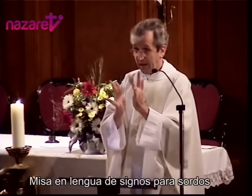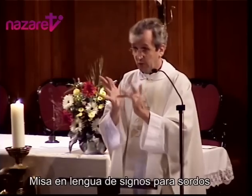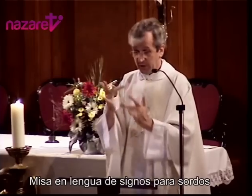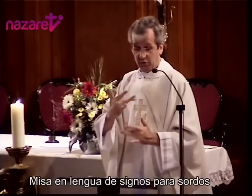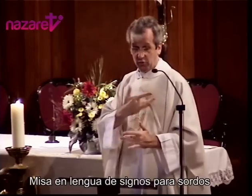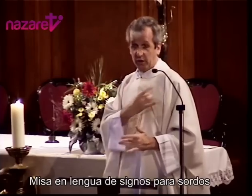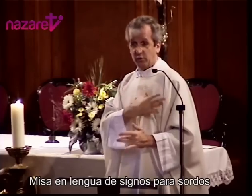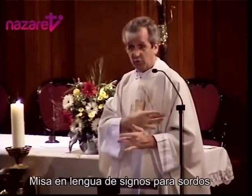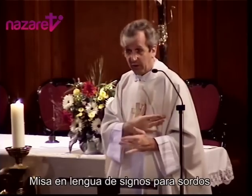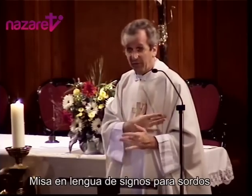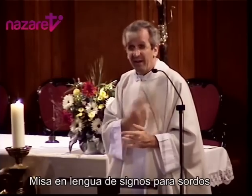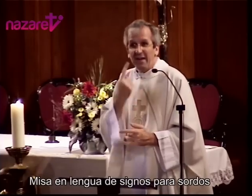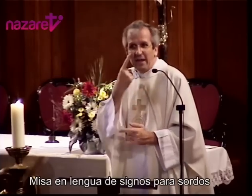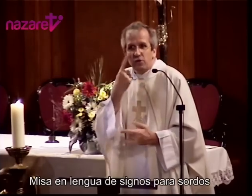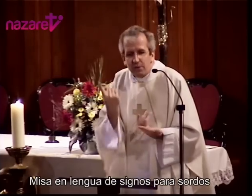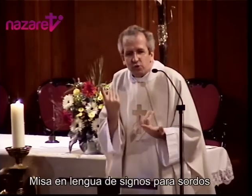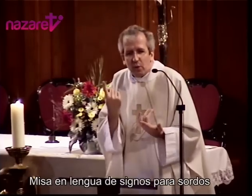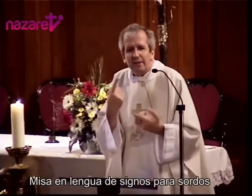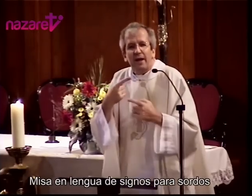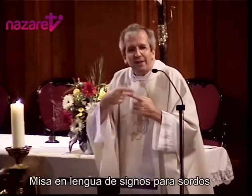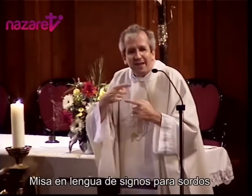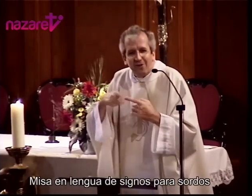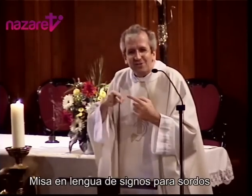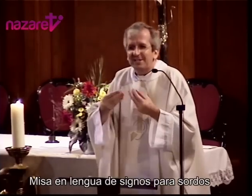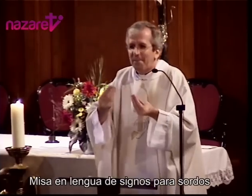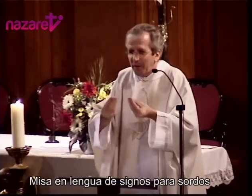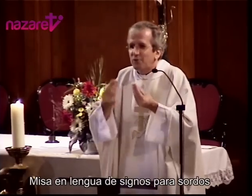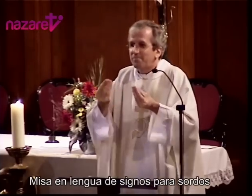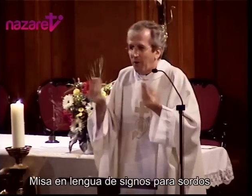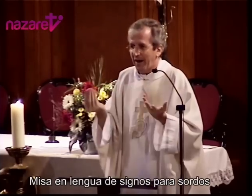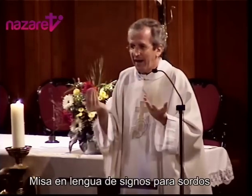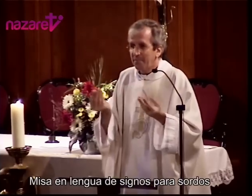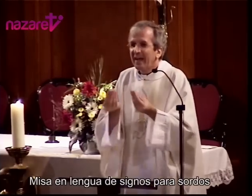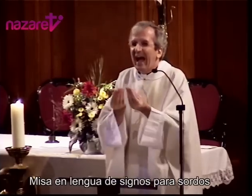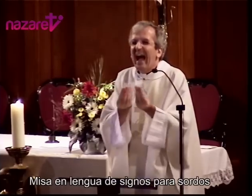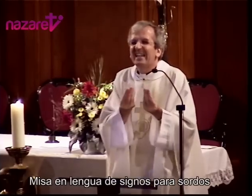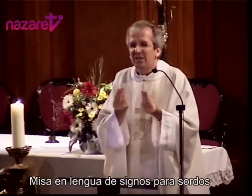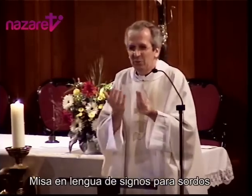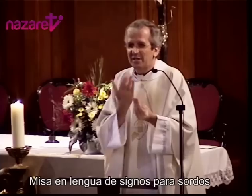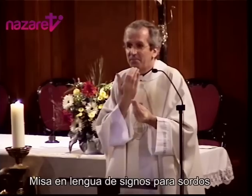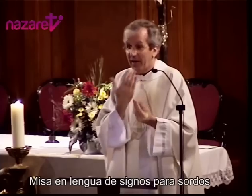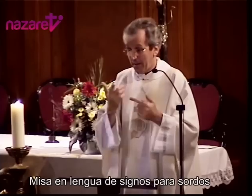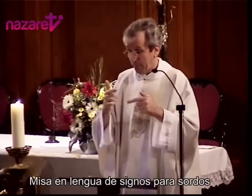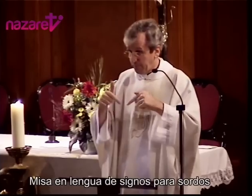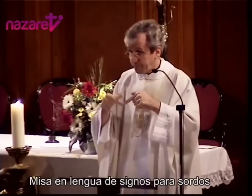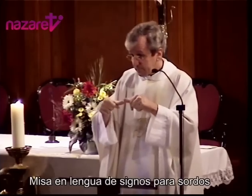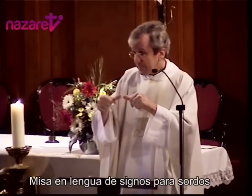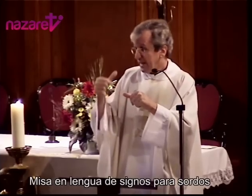Jesucristo toque nuestro corazón y nos demos cuenta de cosas que podemos mejorar, actitudes, por ejemplo, que